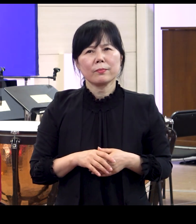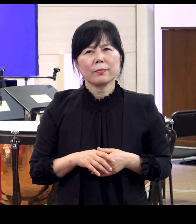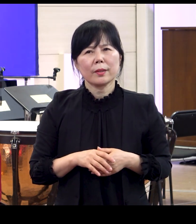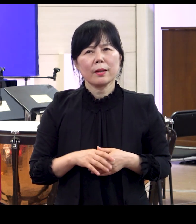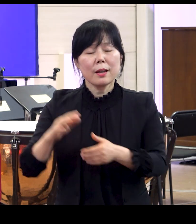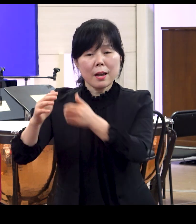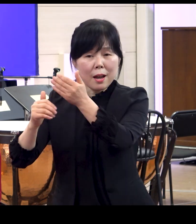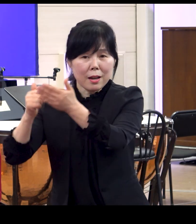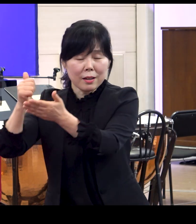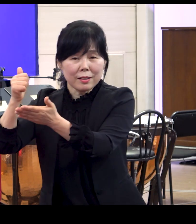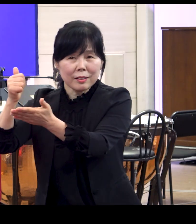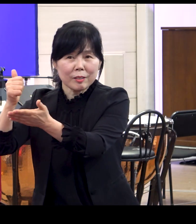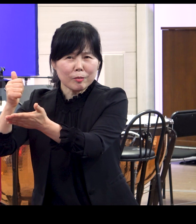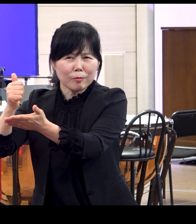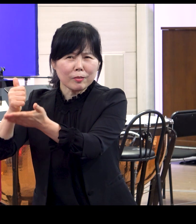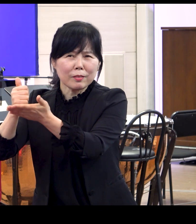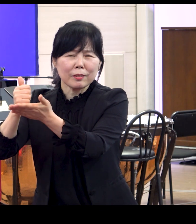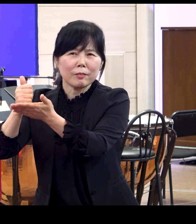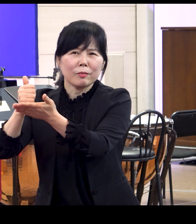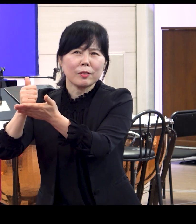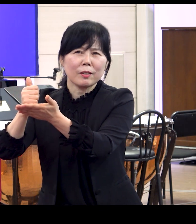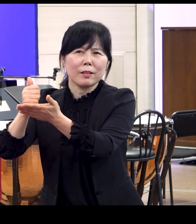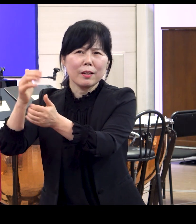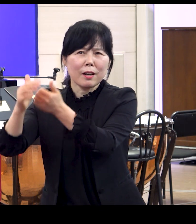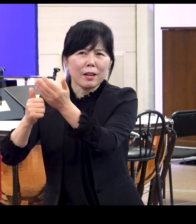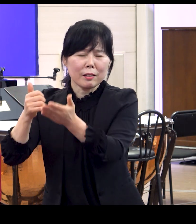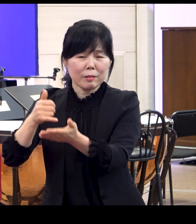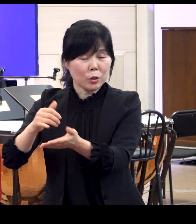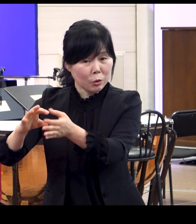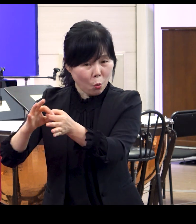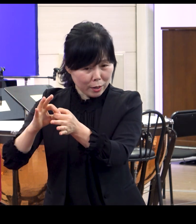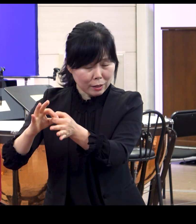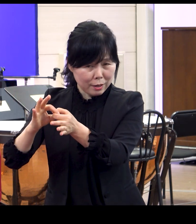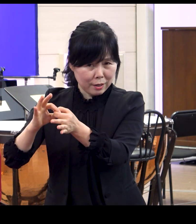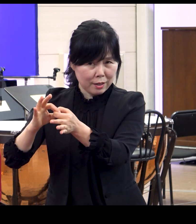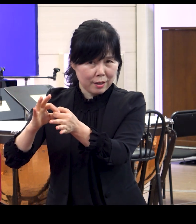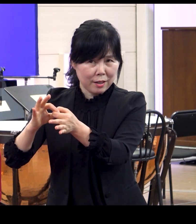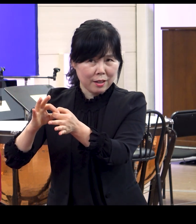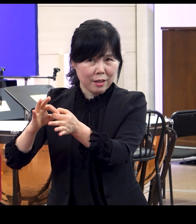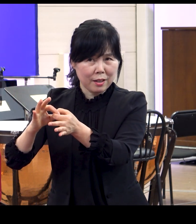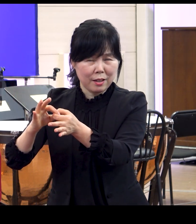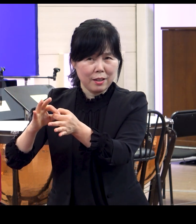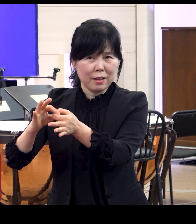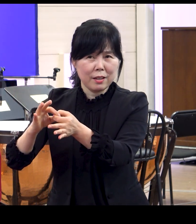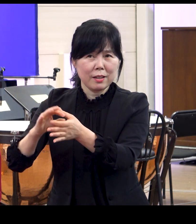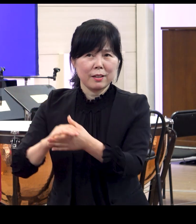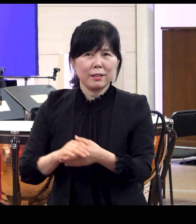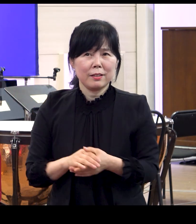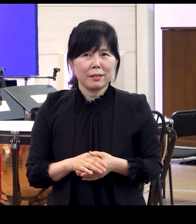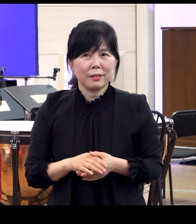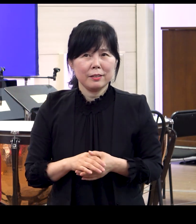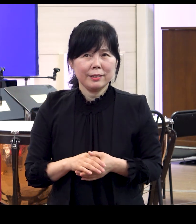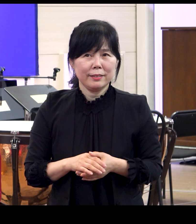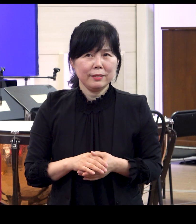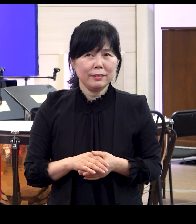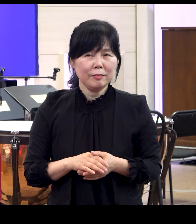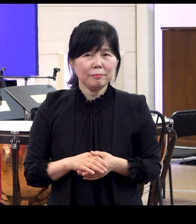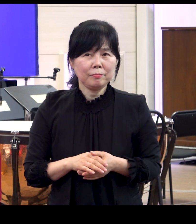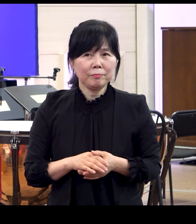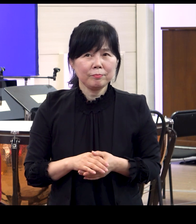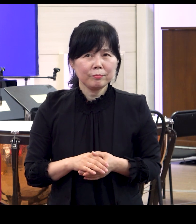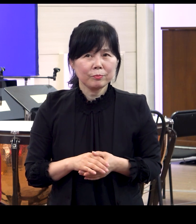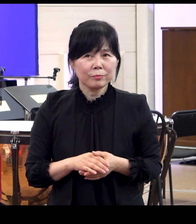여러분, 이 참 하나님과 관계를 잘 생각하셔야 돼요. 하나님과 관계가 말이죠, 그냥 이렇게